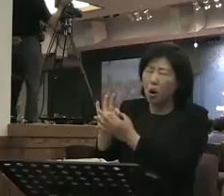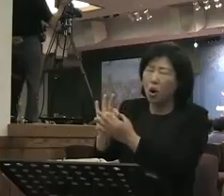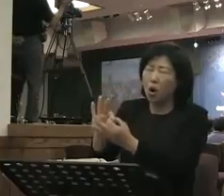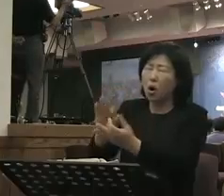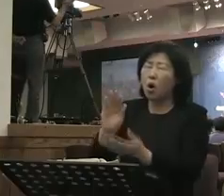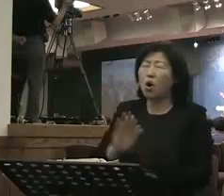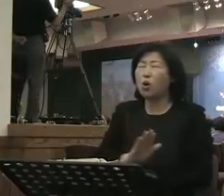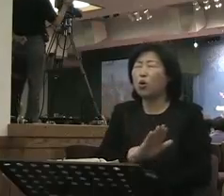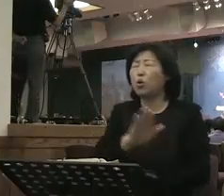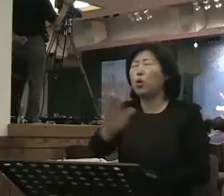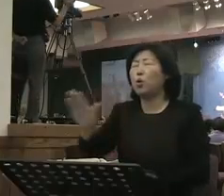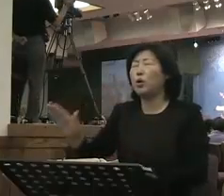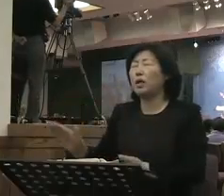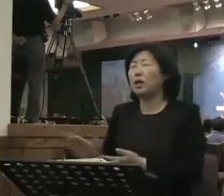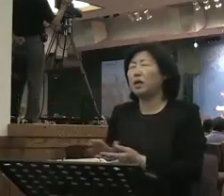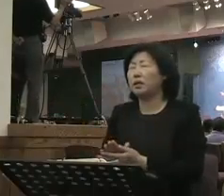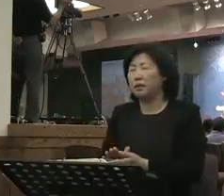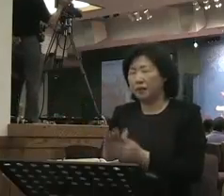기도하며